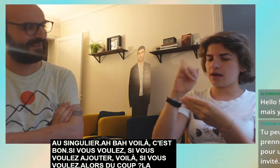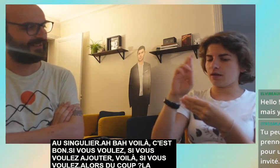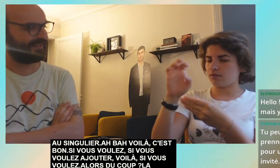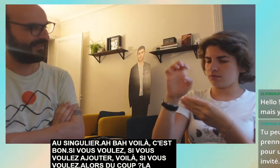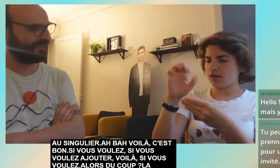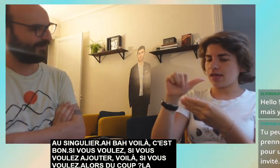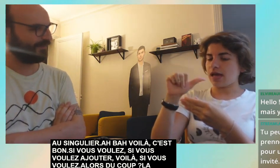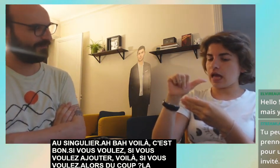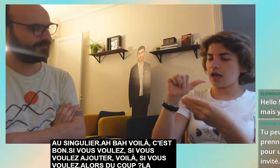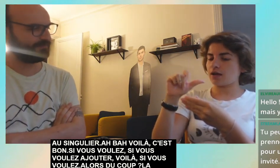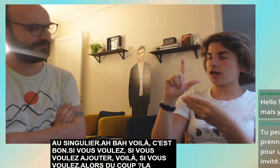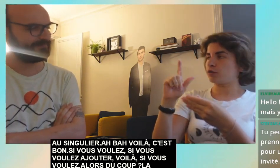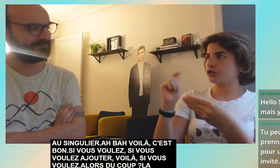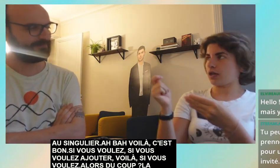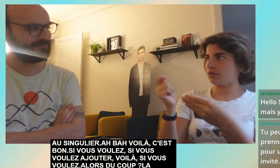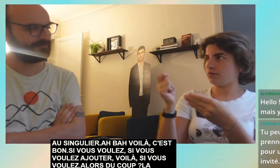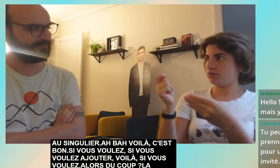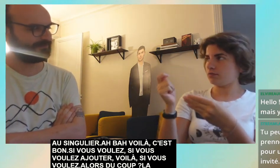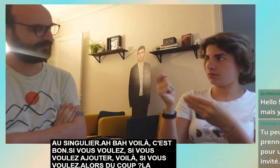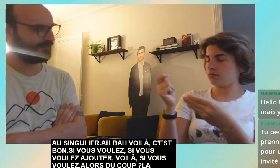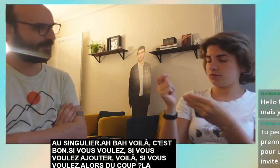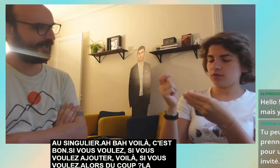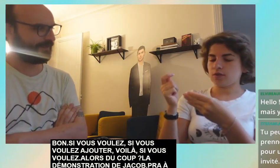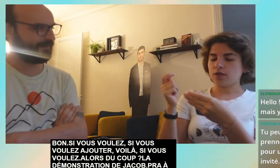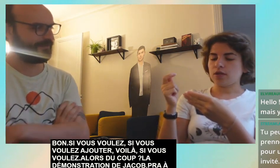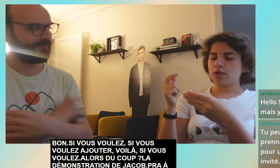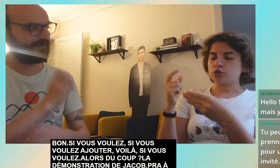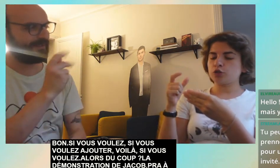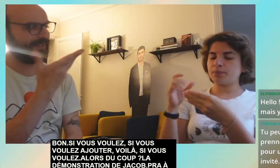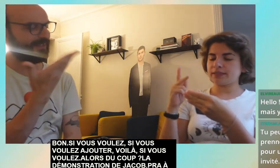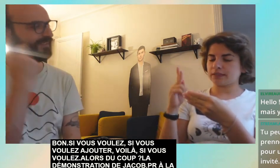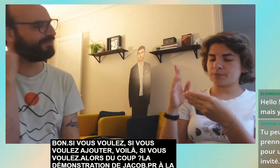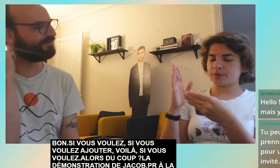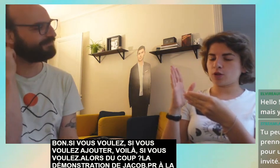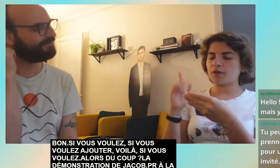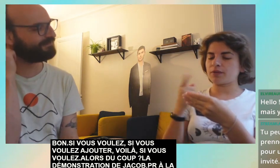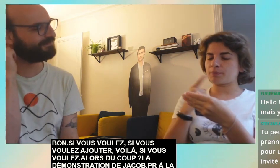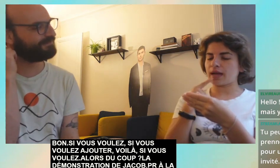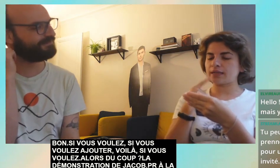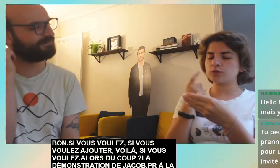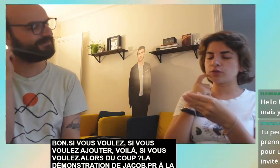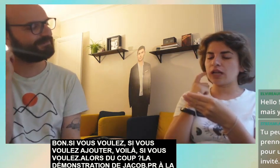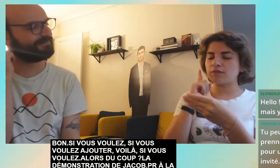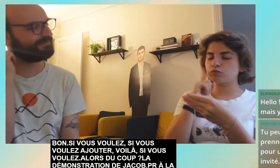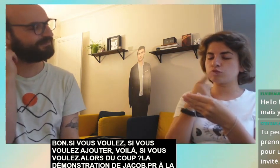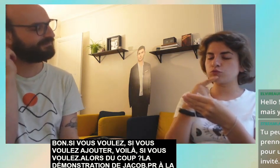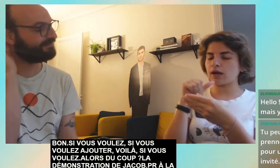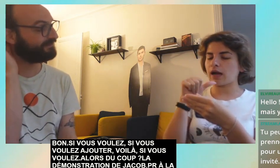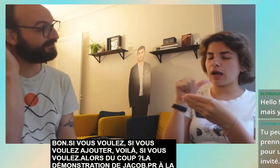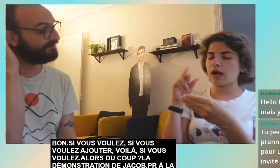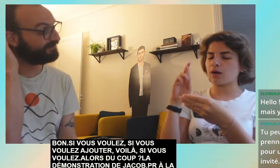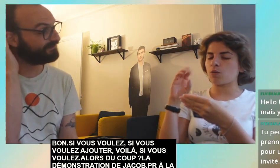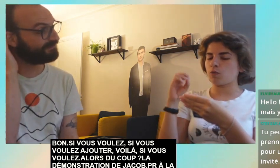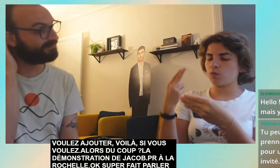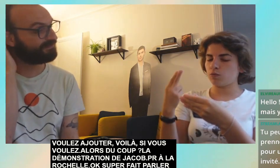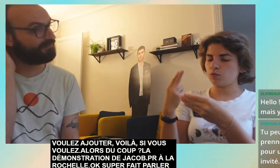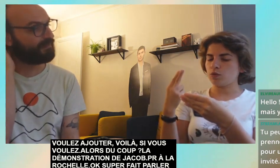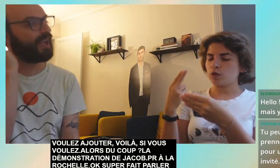P.R. à La Rochelle. Ok. Ce précepteur a fait parler son élève sous arme